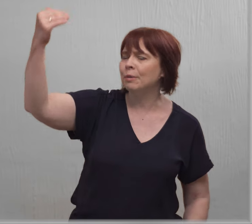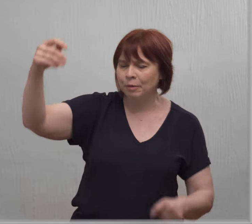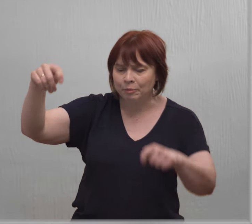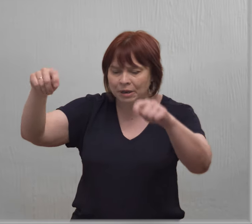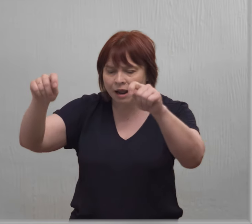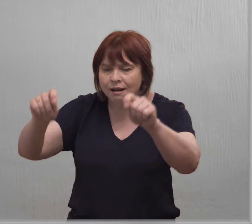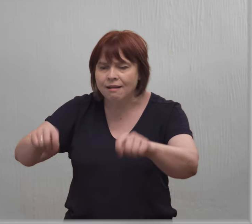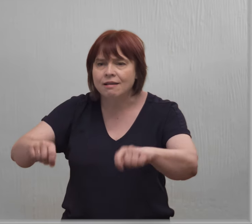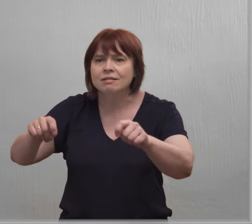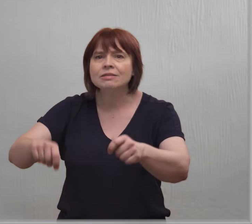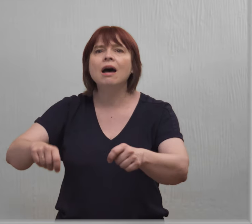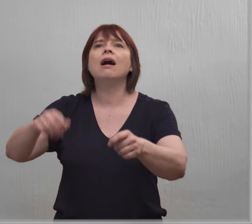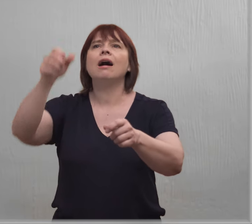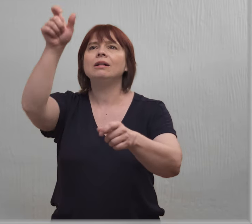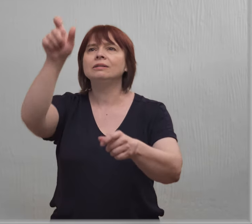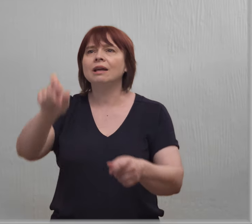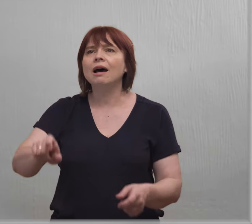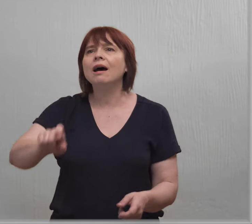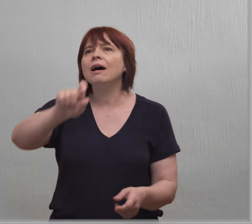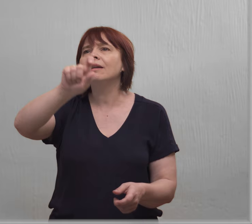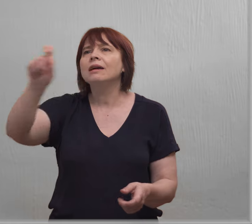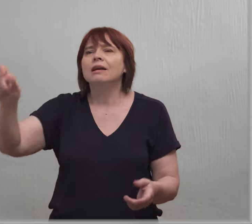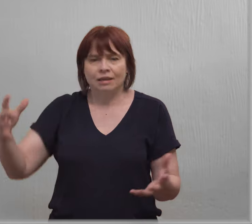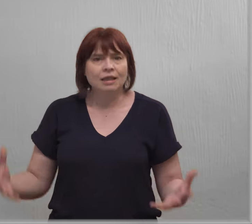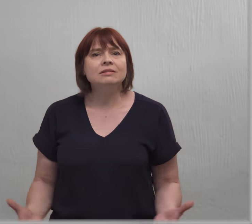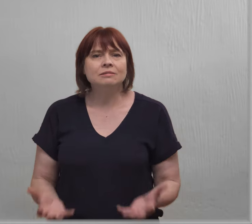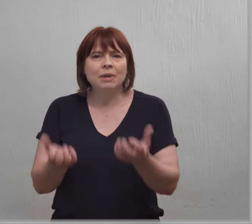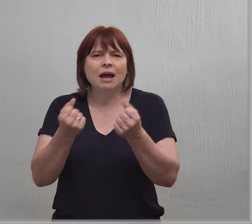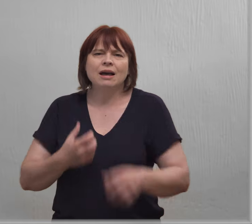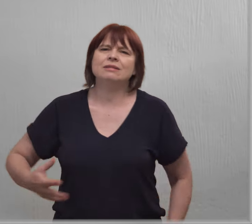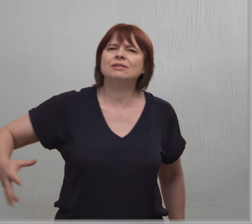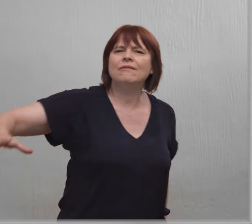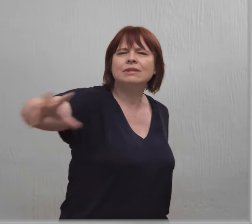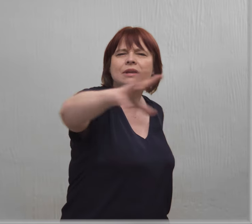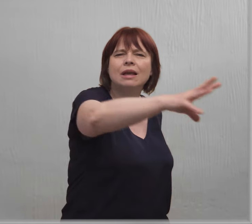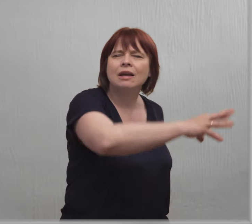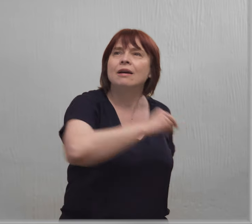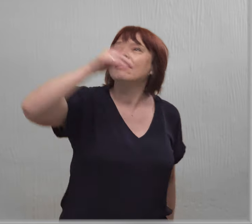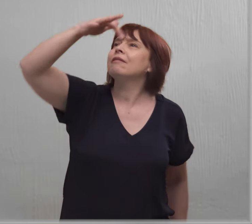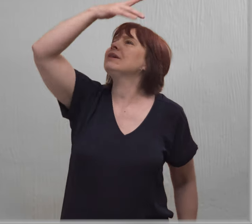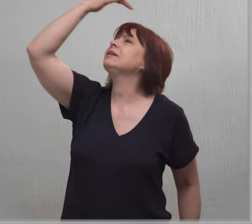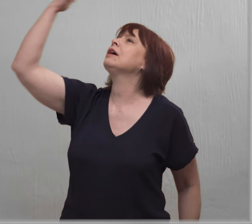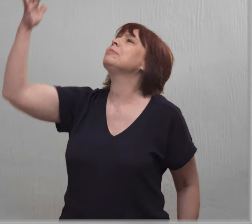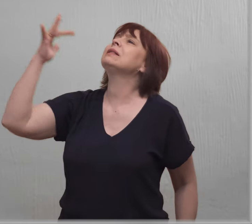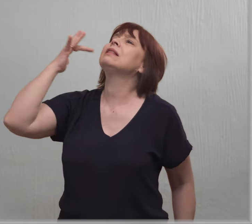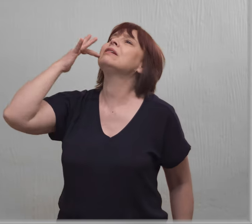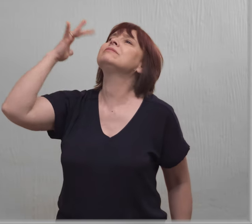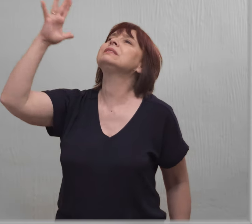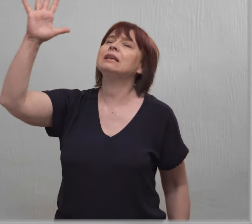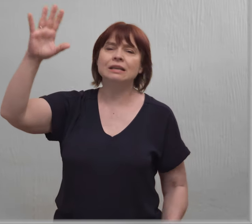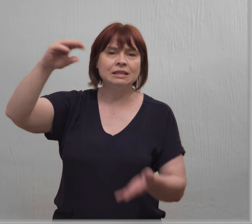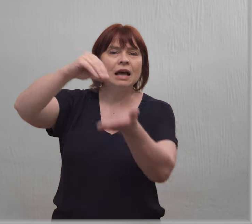Кровь свою пролил на алтарь и спас всех. В